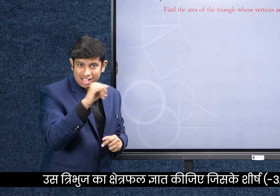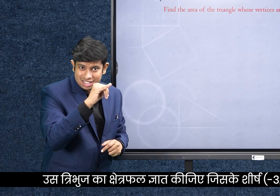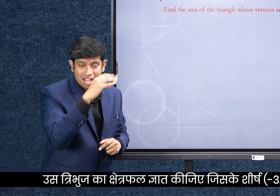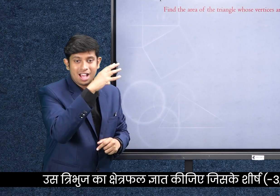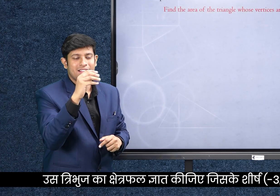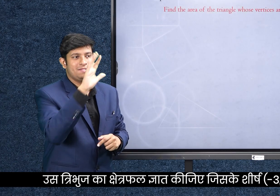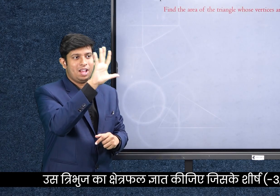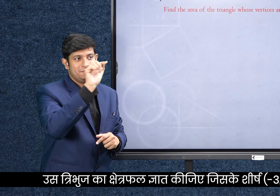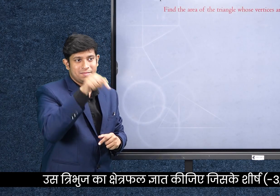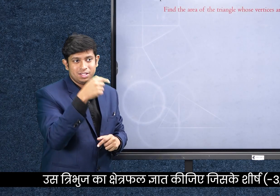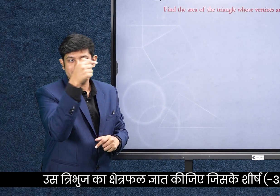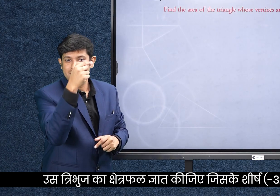है।